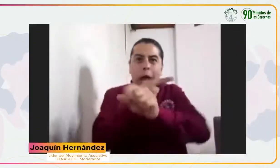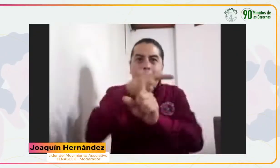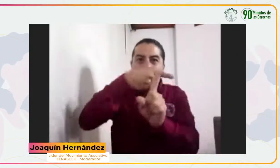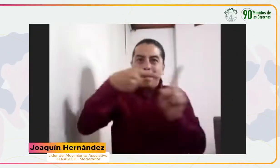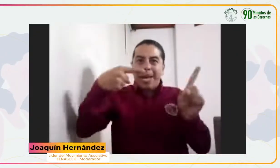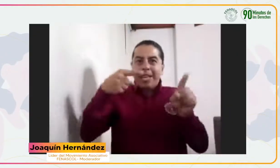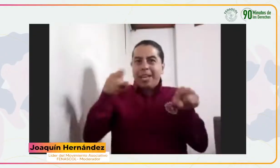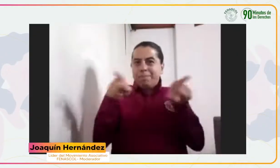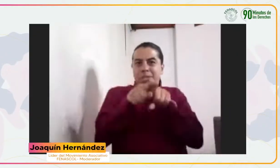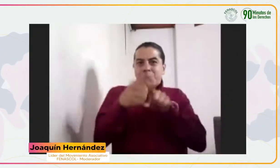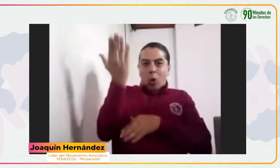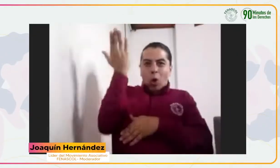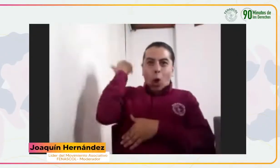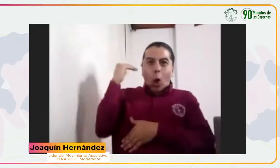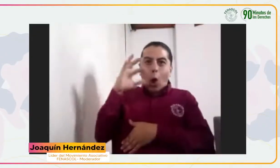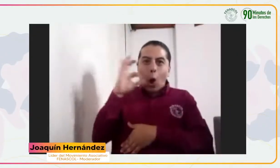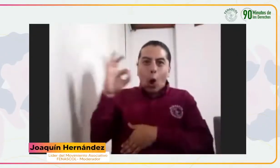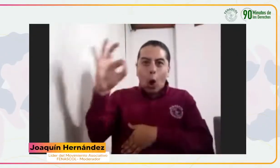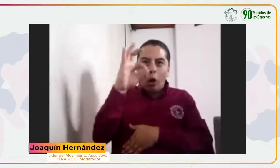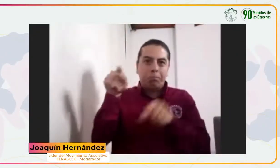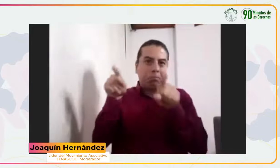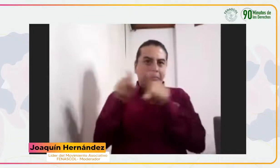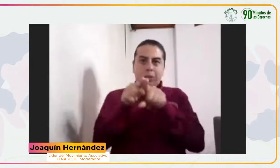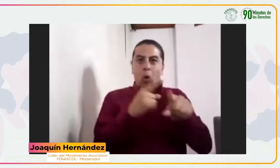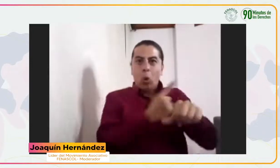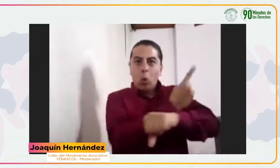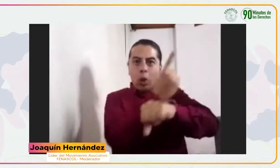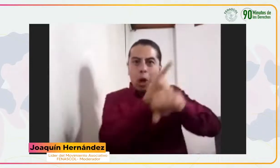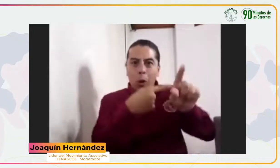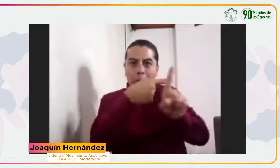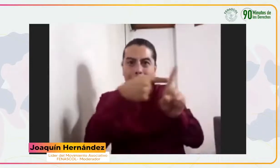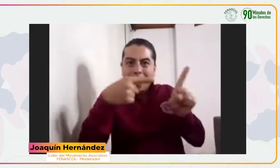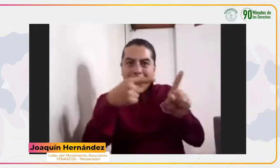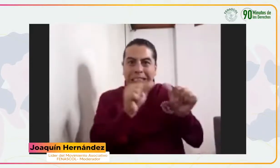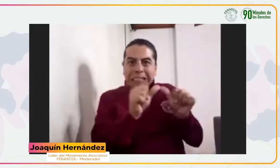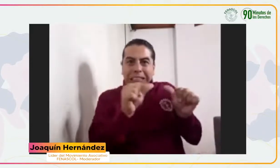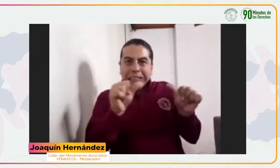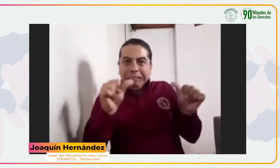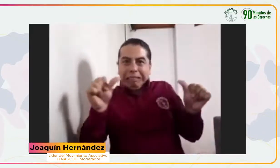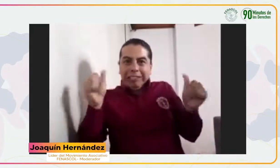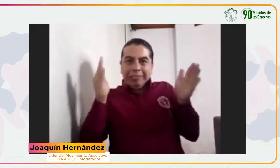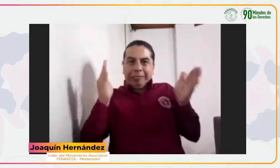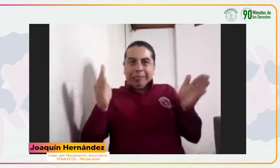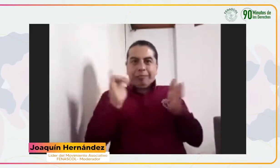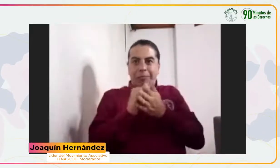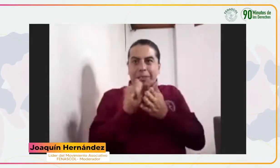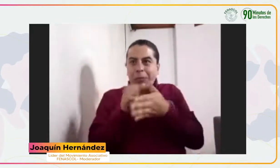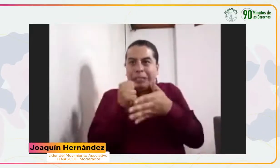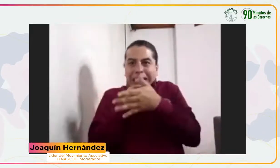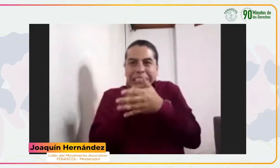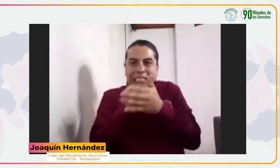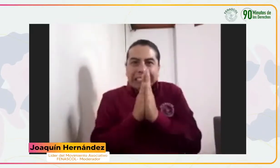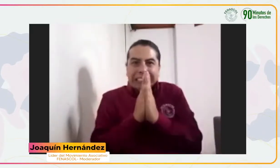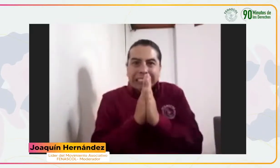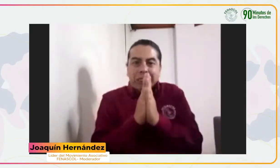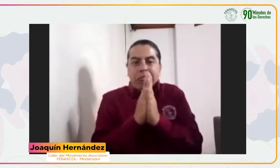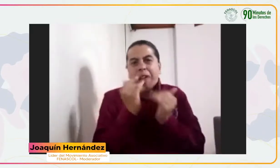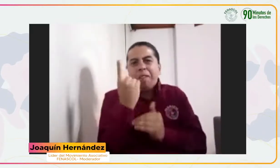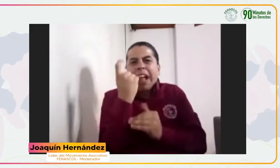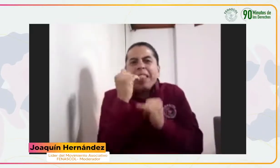este debate, entonces ya estamos ajustando la hora y media. Creo que pues también en aras de manejar el tiempo, llevar los